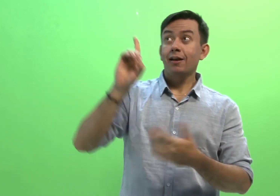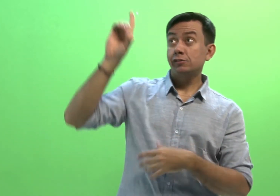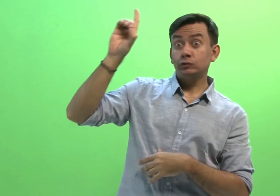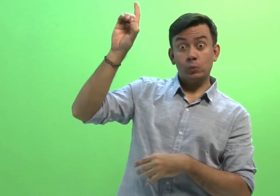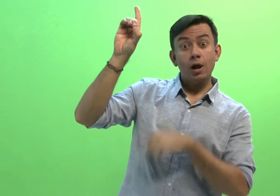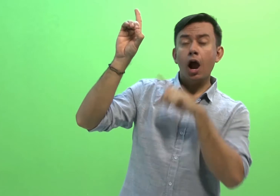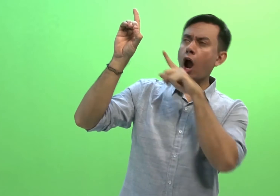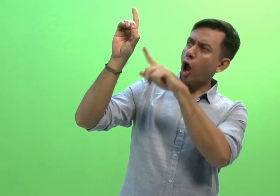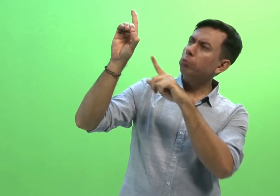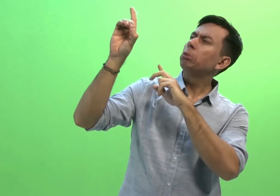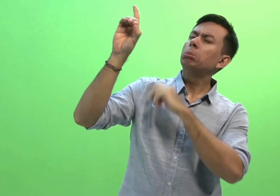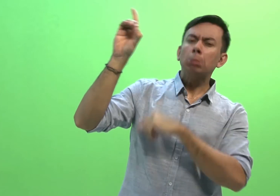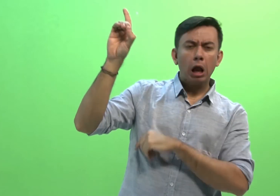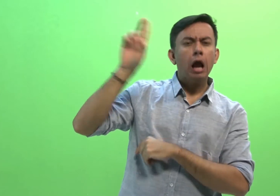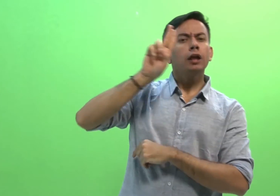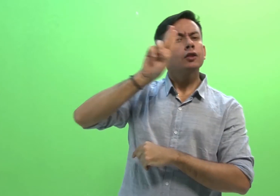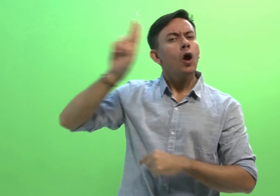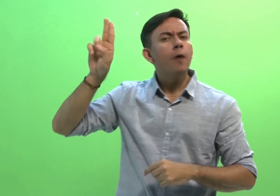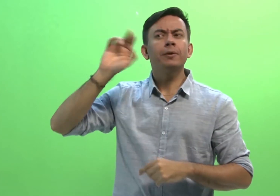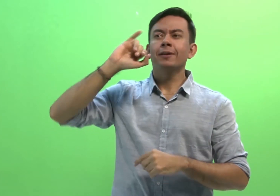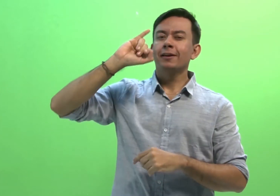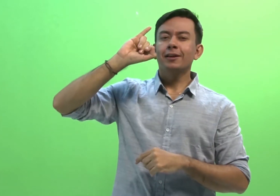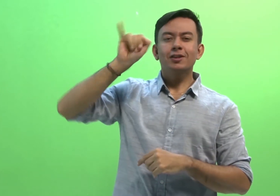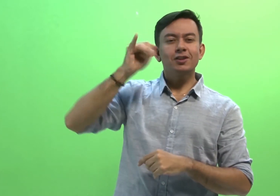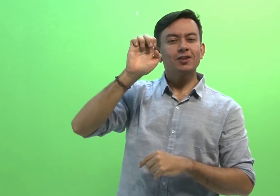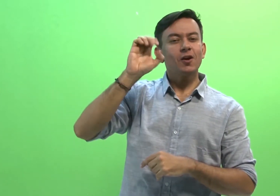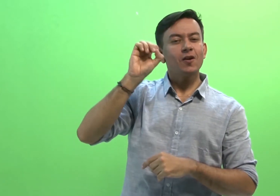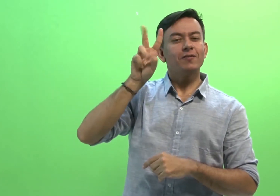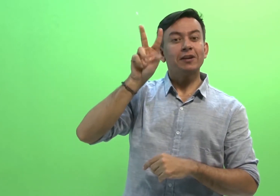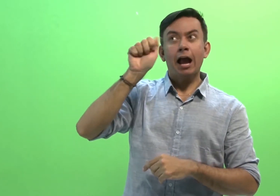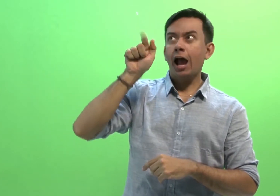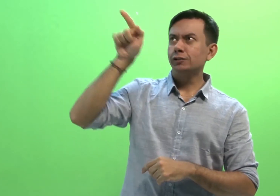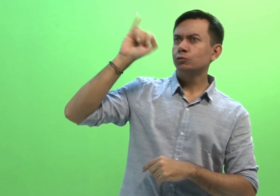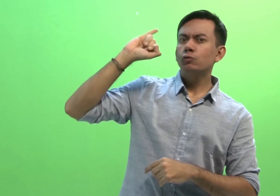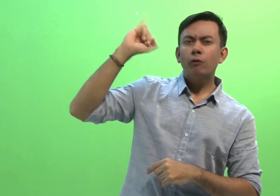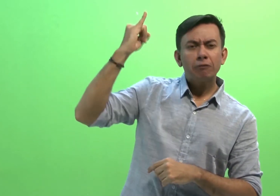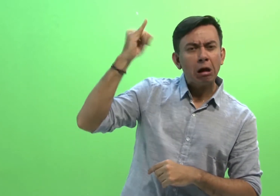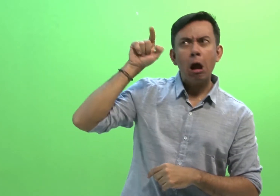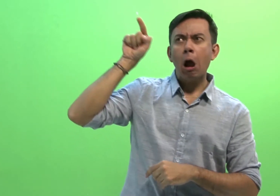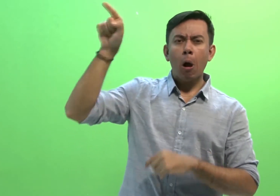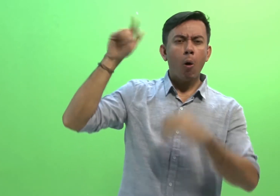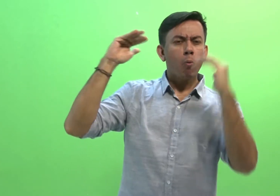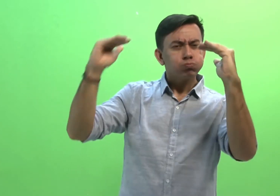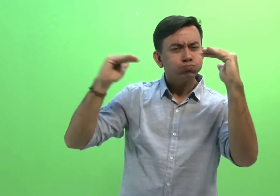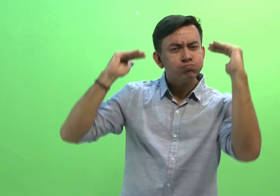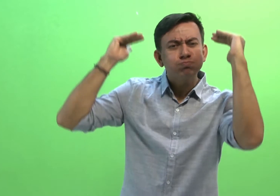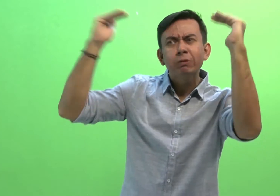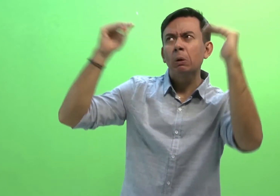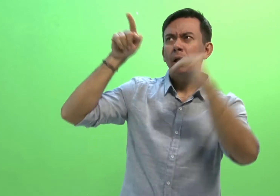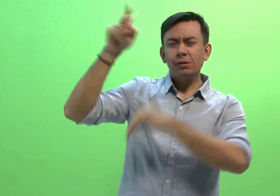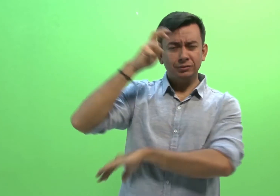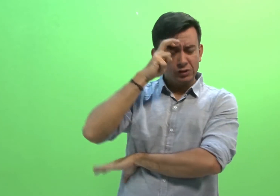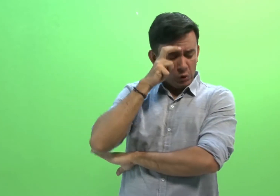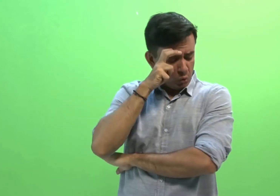exemplo, sinal para Deus. Deus tem um nome, Jeová. Então,